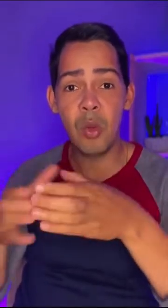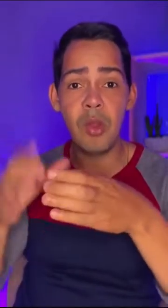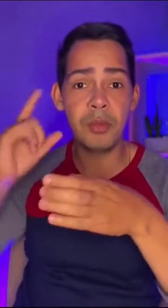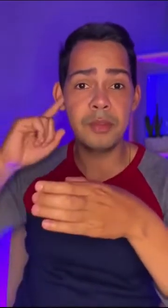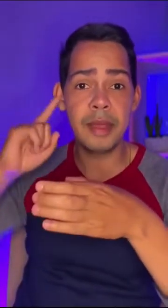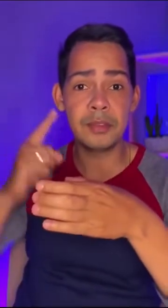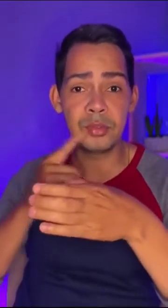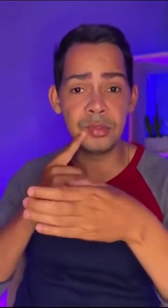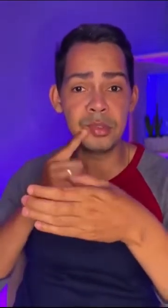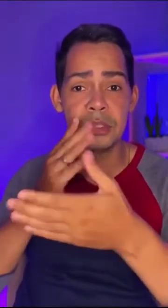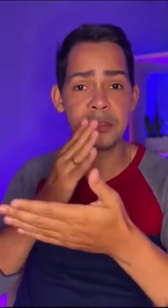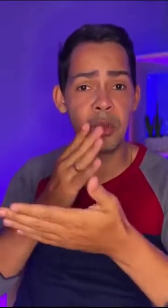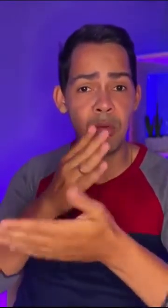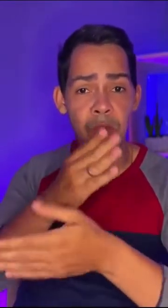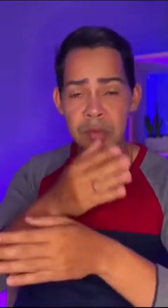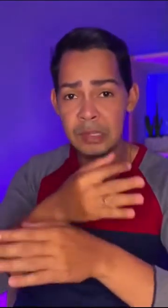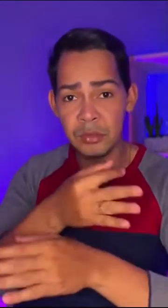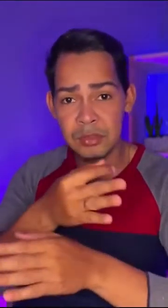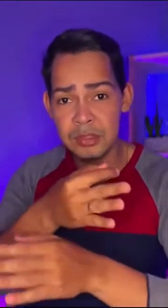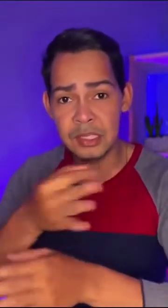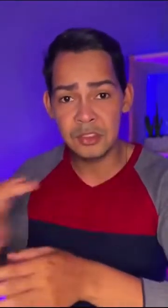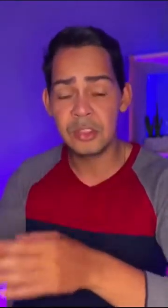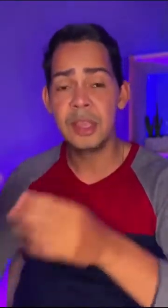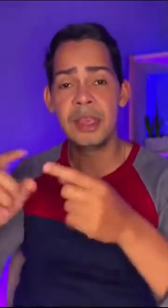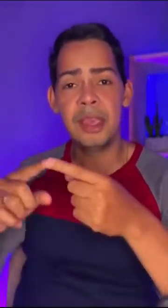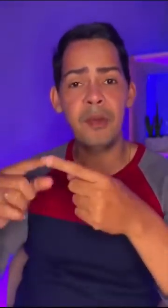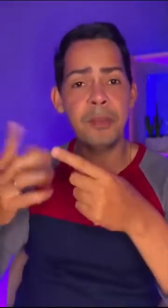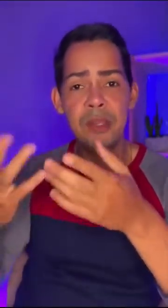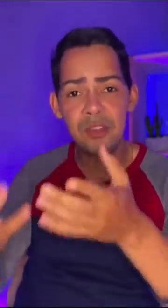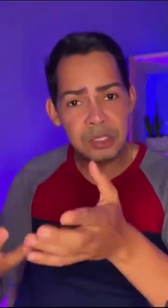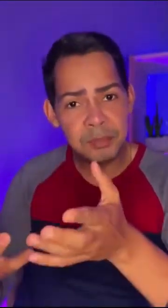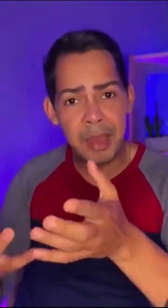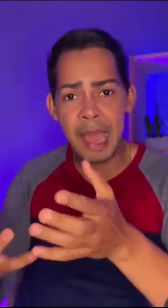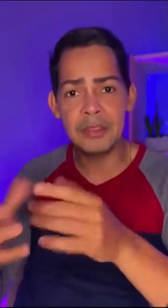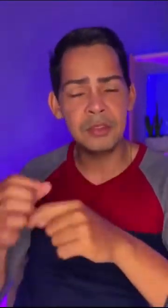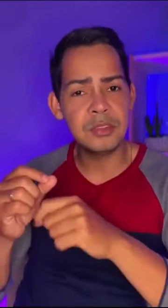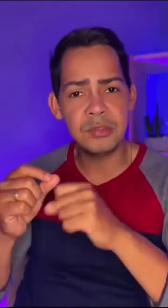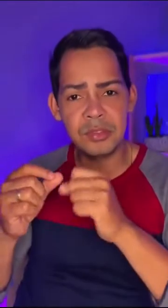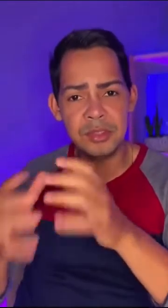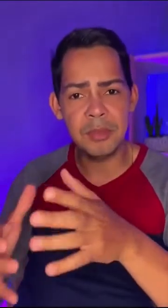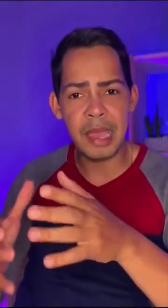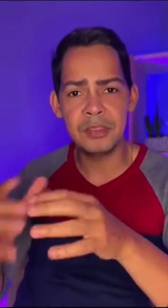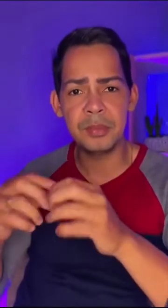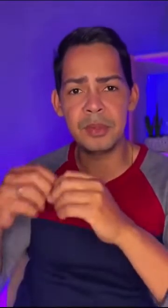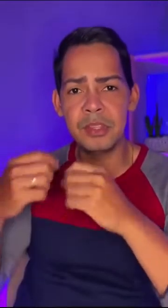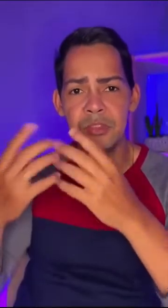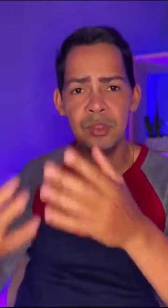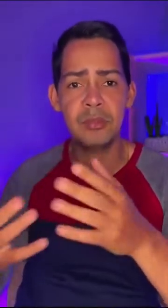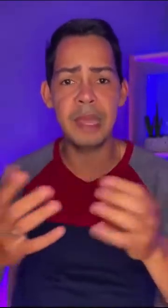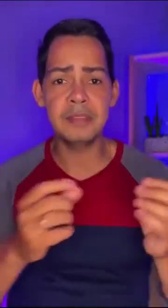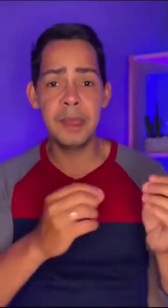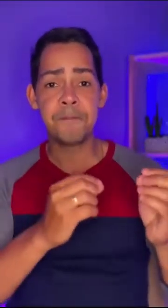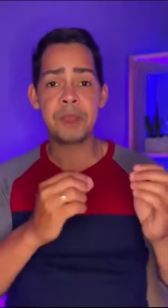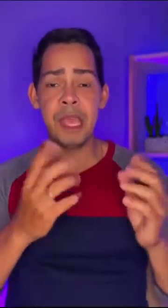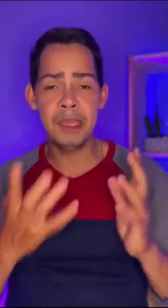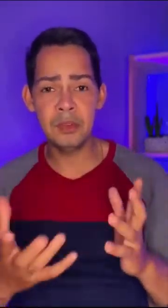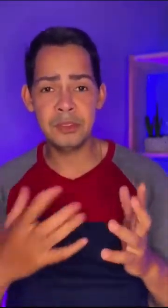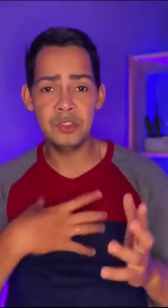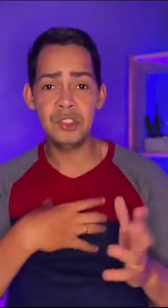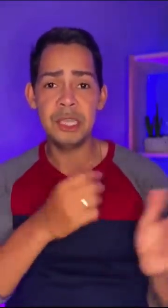a comunidade surdas, um contato constante, eu aprendi mais, eu desenvolvi mais, eu progredi muito mais. E aí eu senti que a